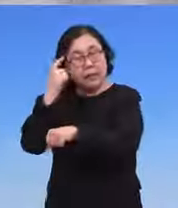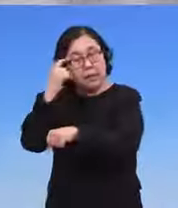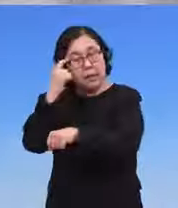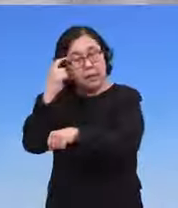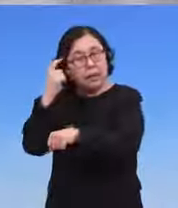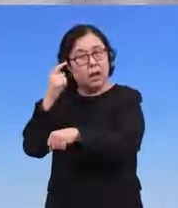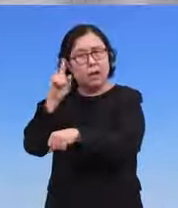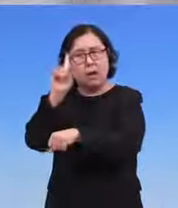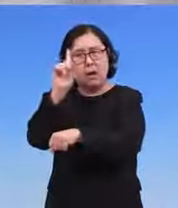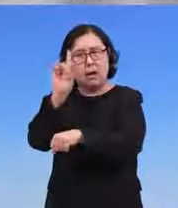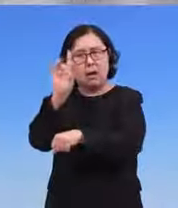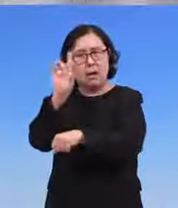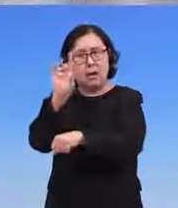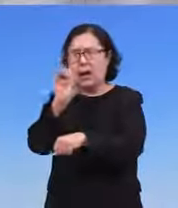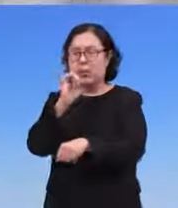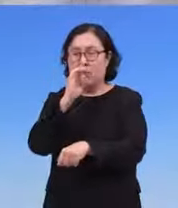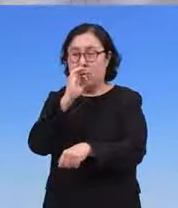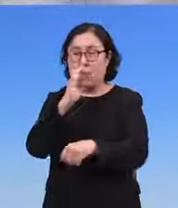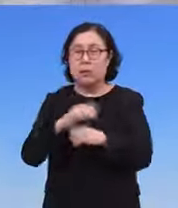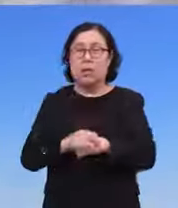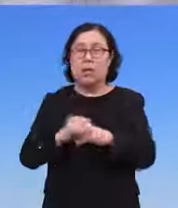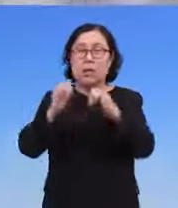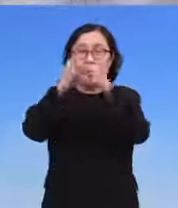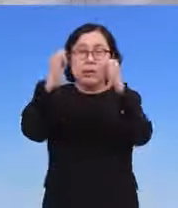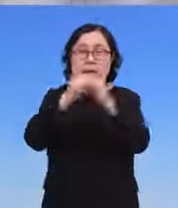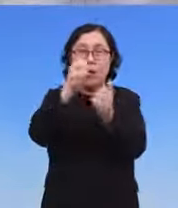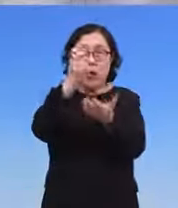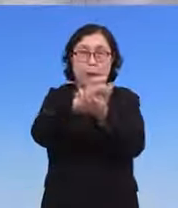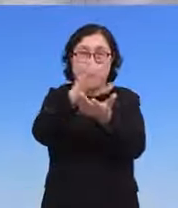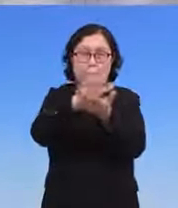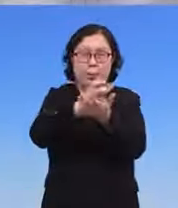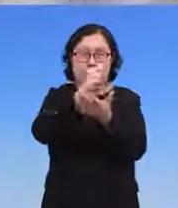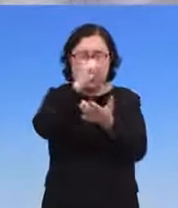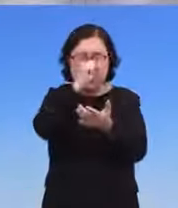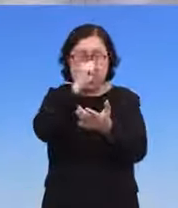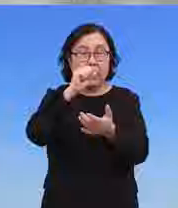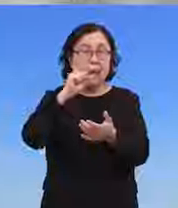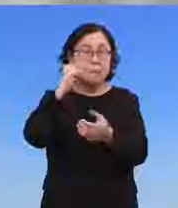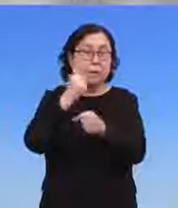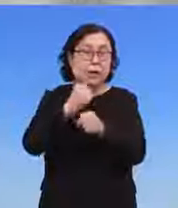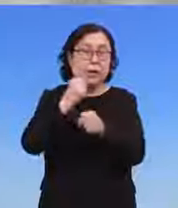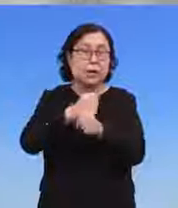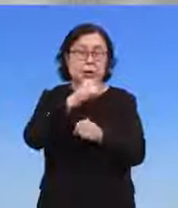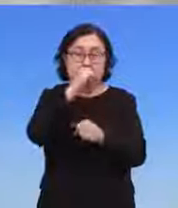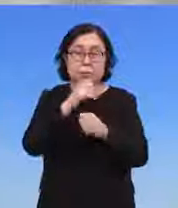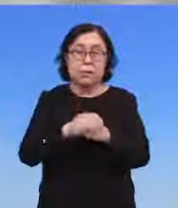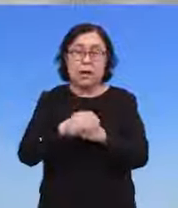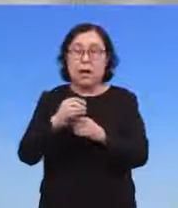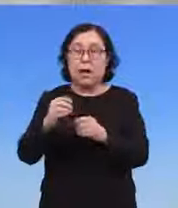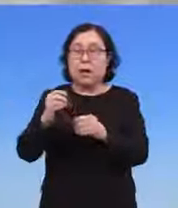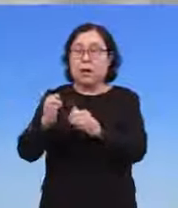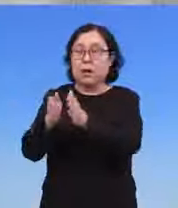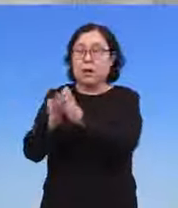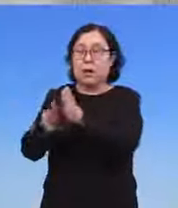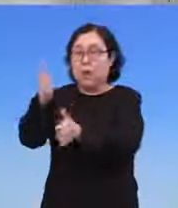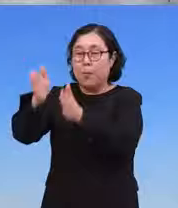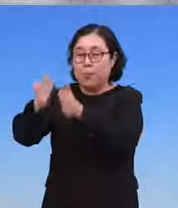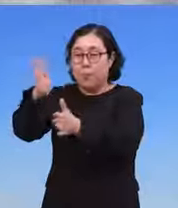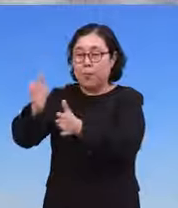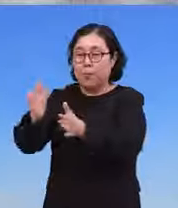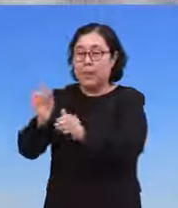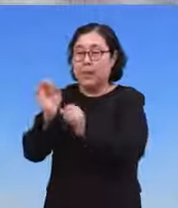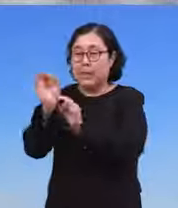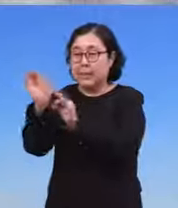끝나기를 원치 않습니다. 그래서 이 사회법이 너무나 좋은 법이 만들어져 있더라고요. 이제 이 건물을 기증할